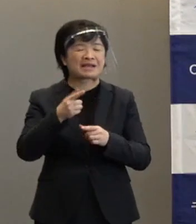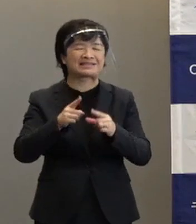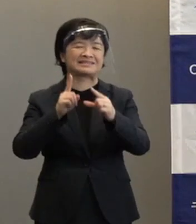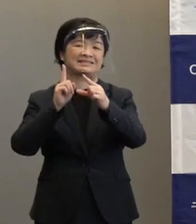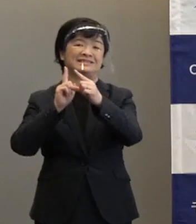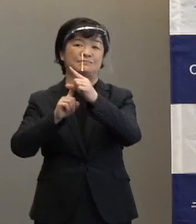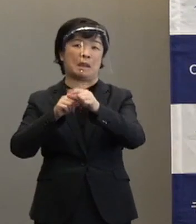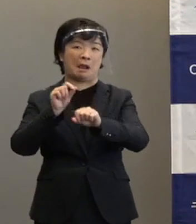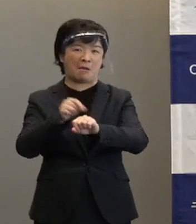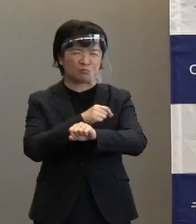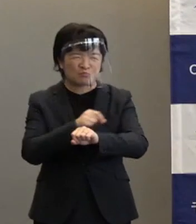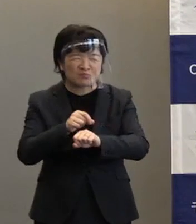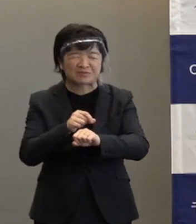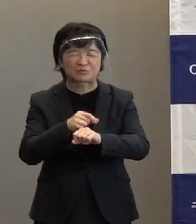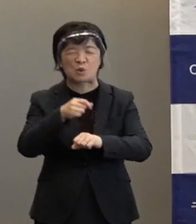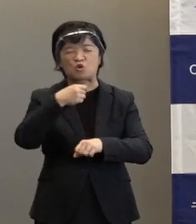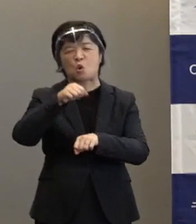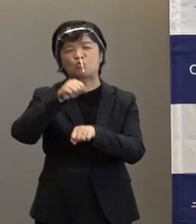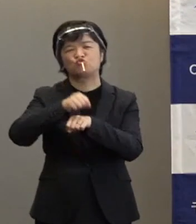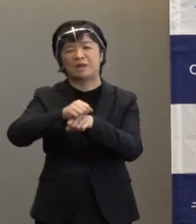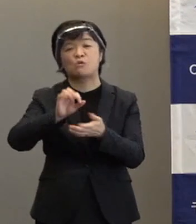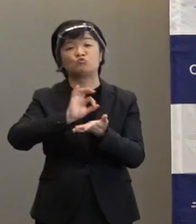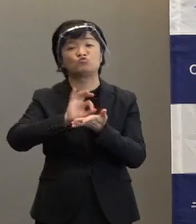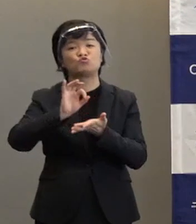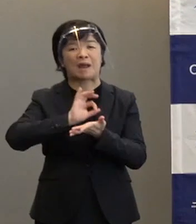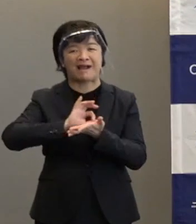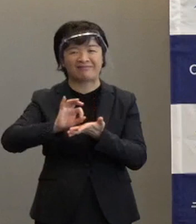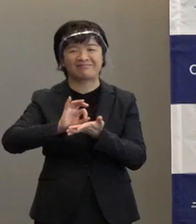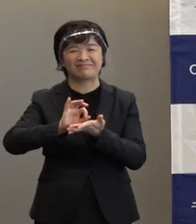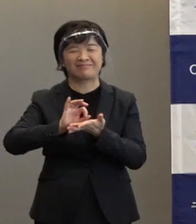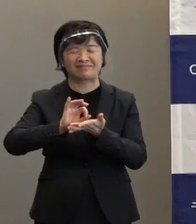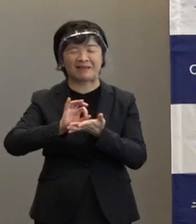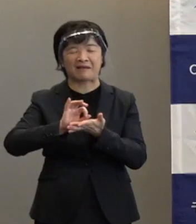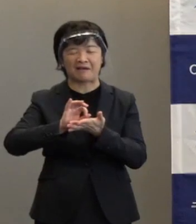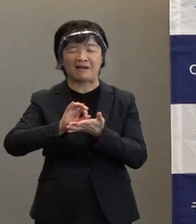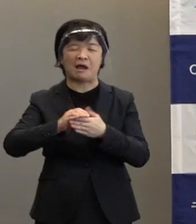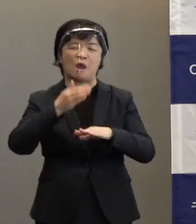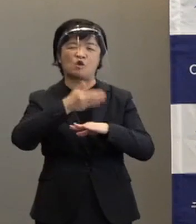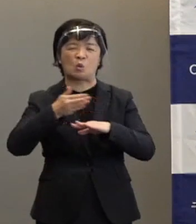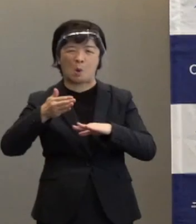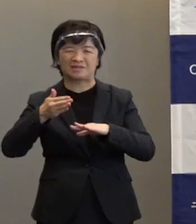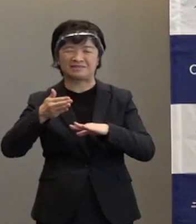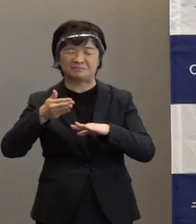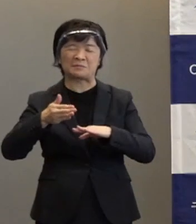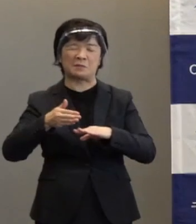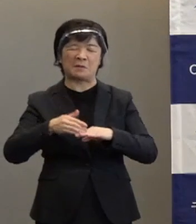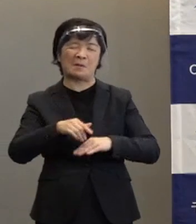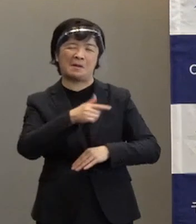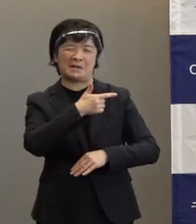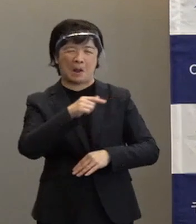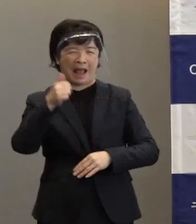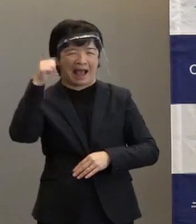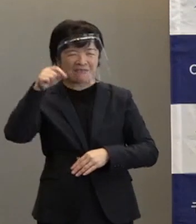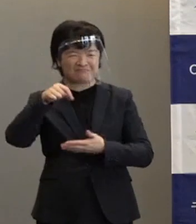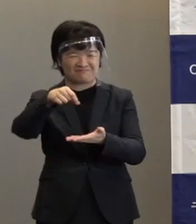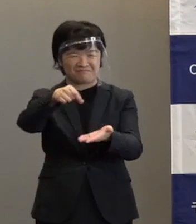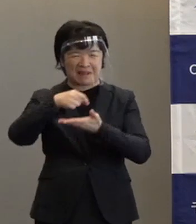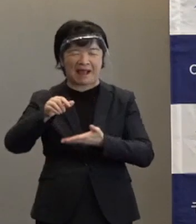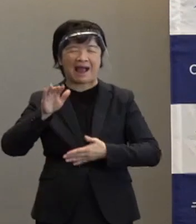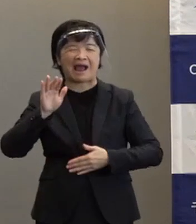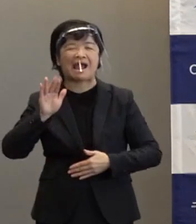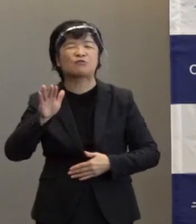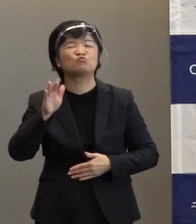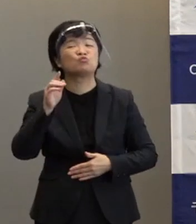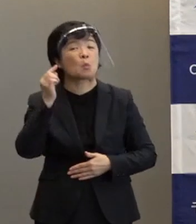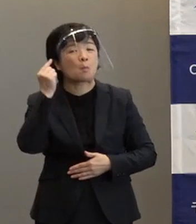県ならではの食材を使ったですね、おそらくその特徴的なメニューもですね、いろんな方々が提案をしていただけるんじゃ